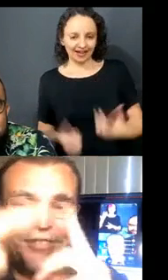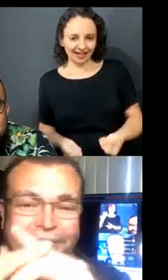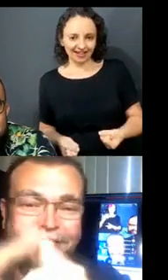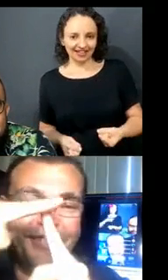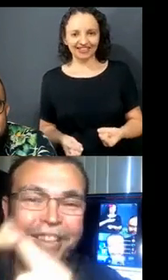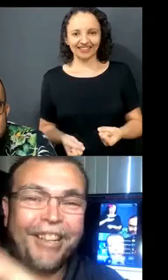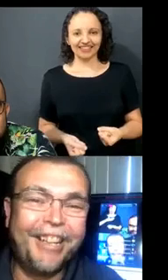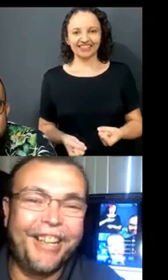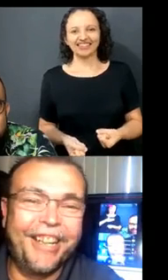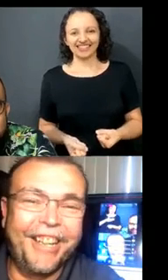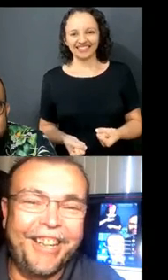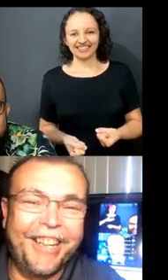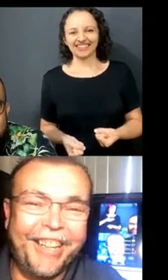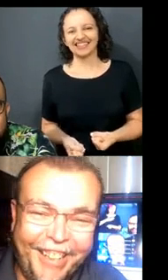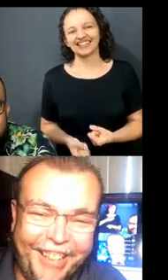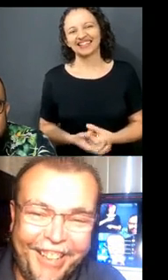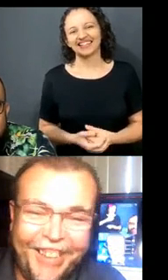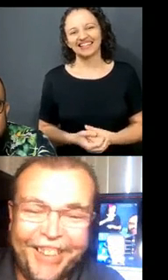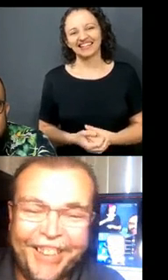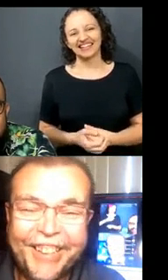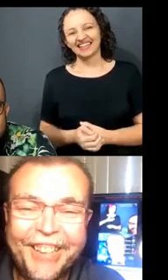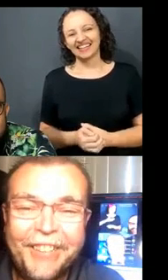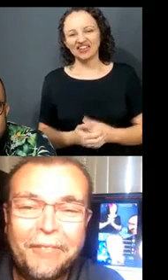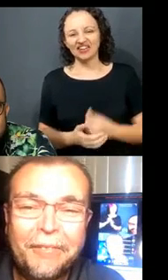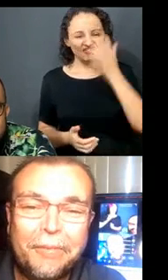é fácil estar aqui do lado.